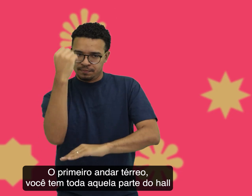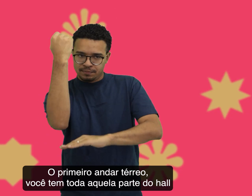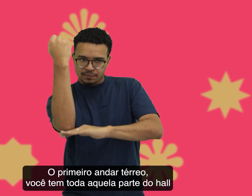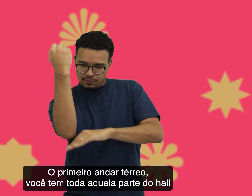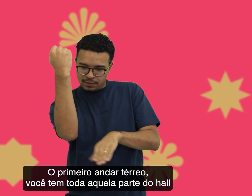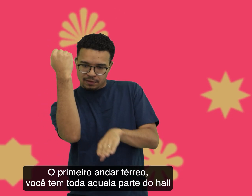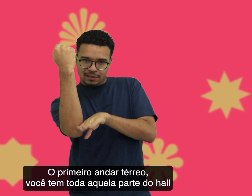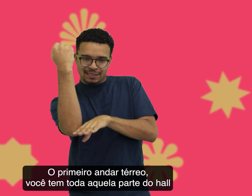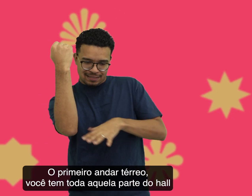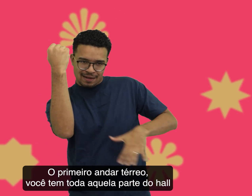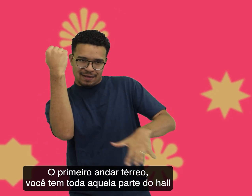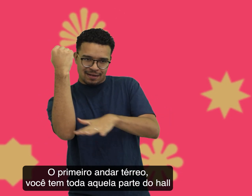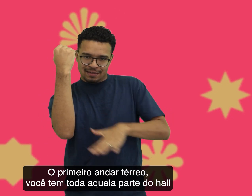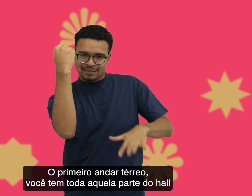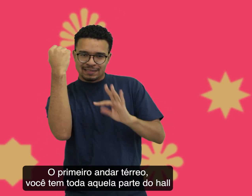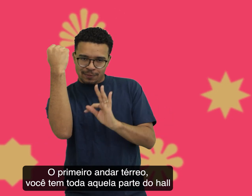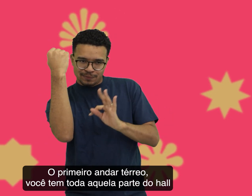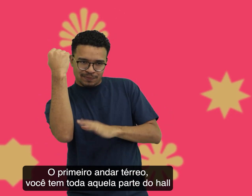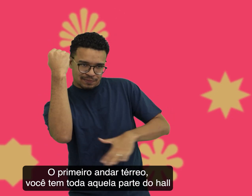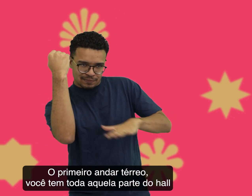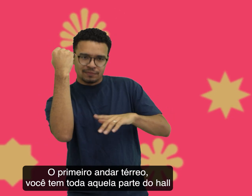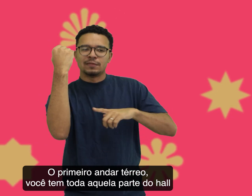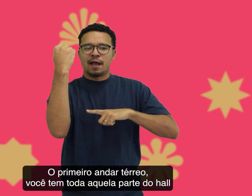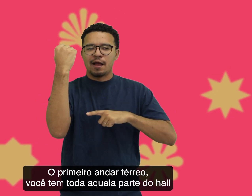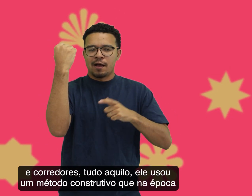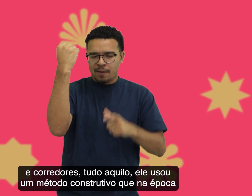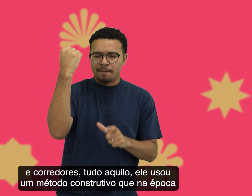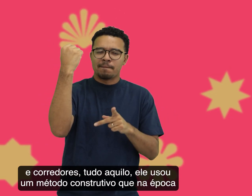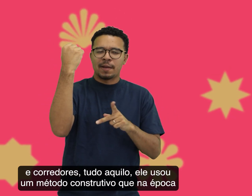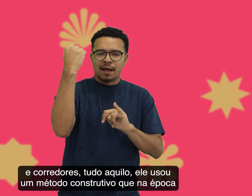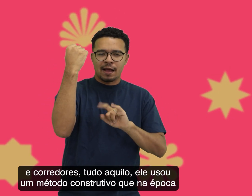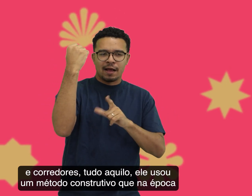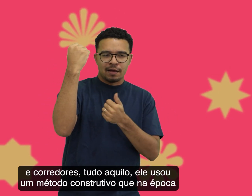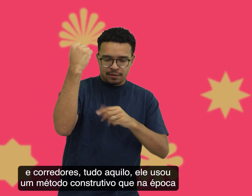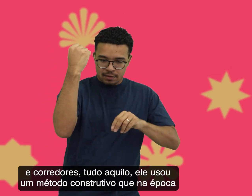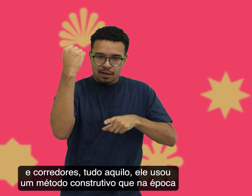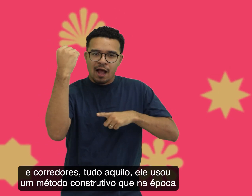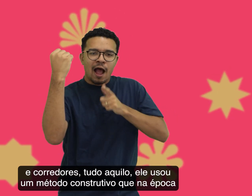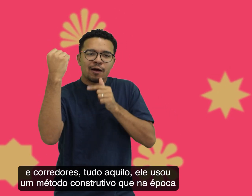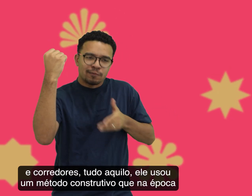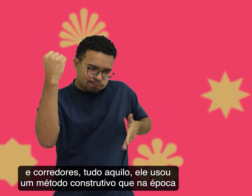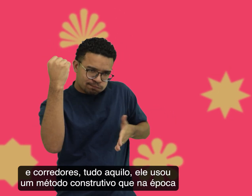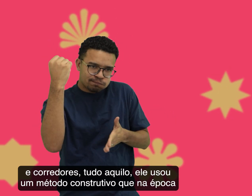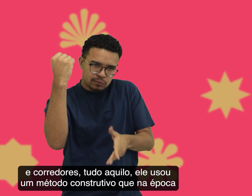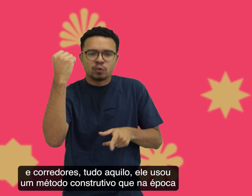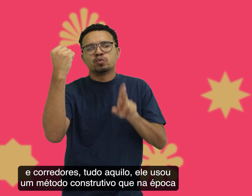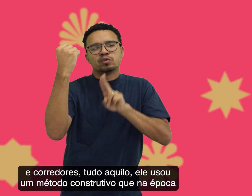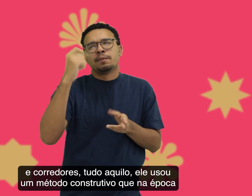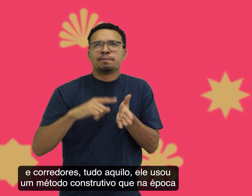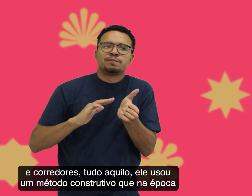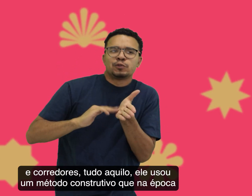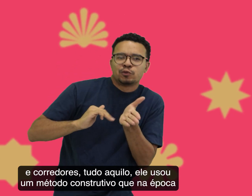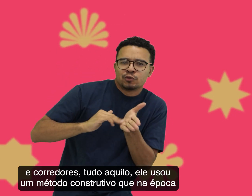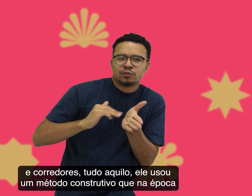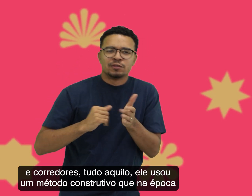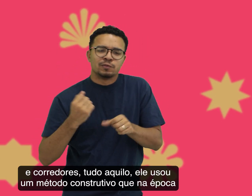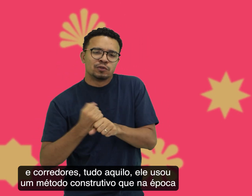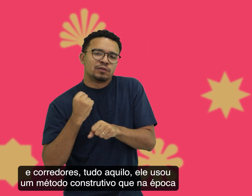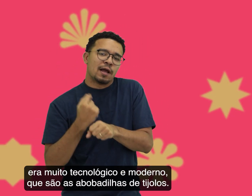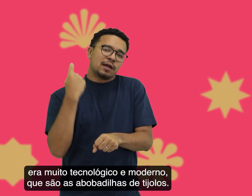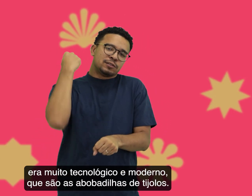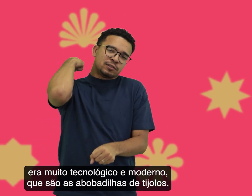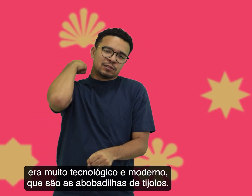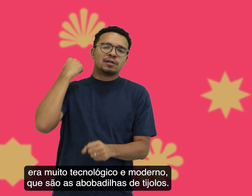seria? Primeiro andar, térreo, né? Você tem toda aquela parte do hall e corredores. Tudo aquilo, ele usou um